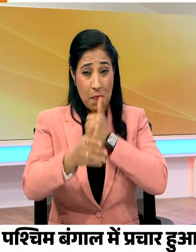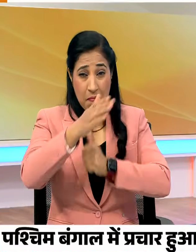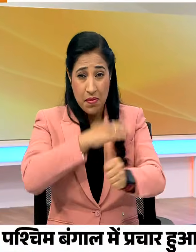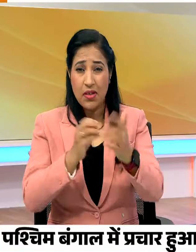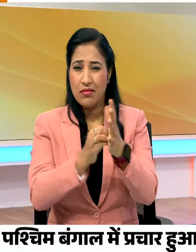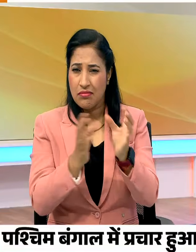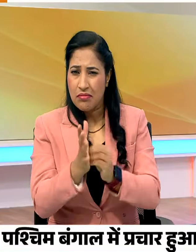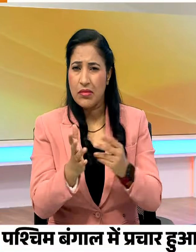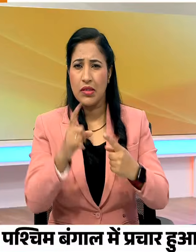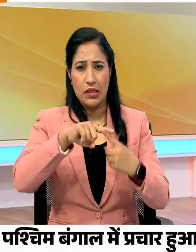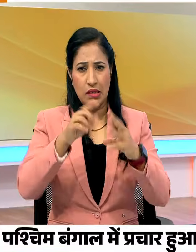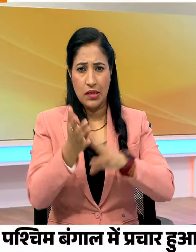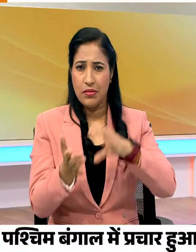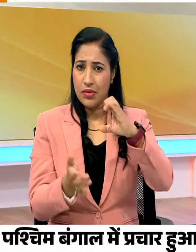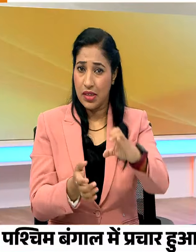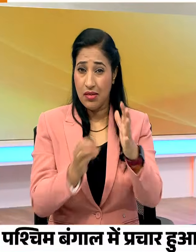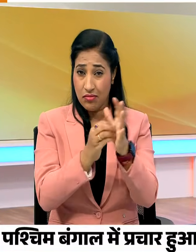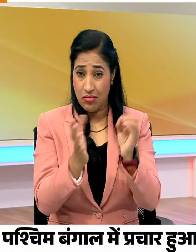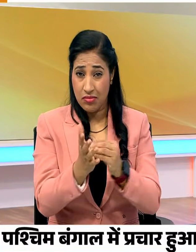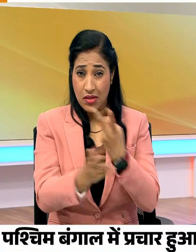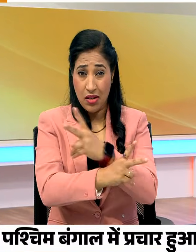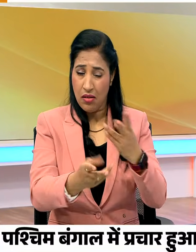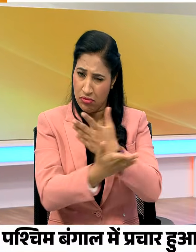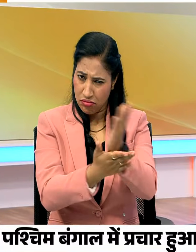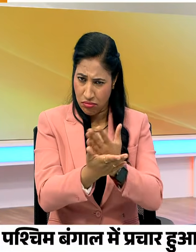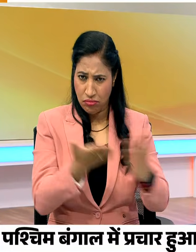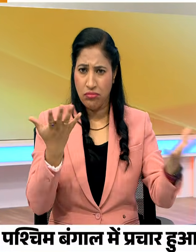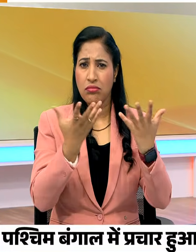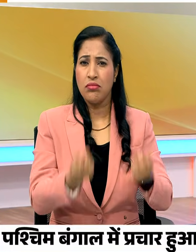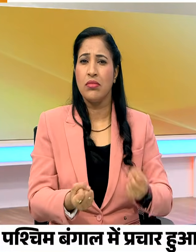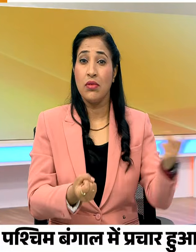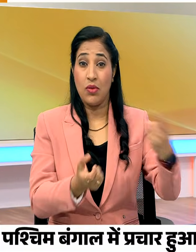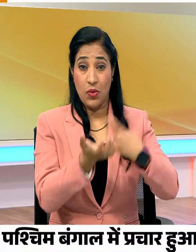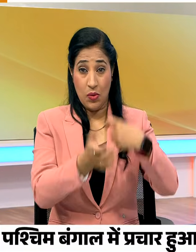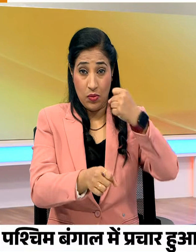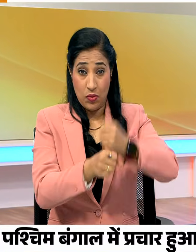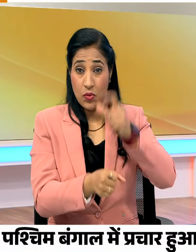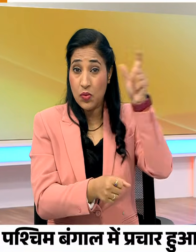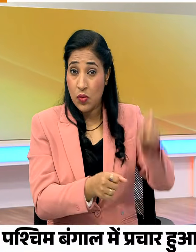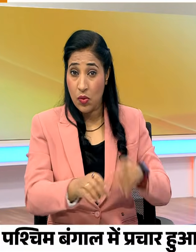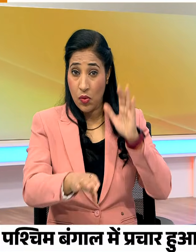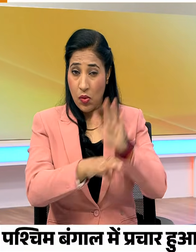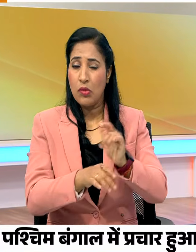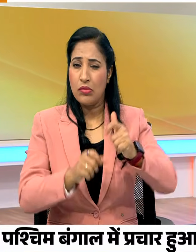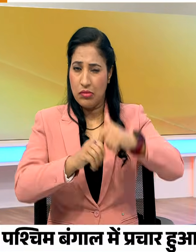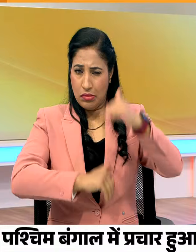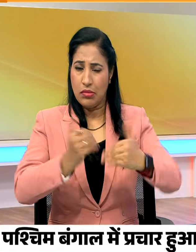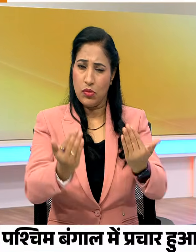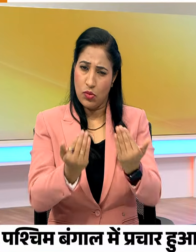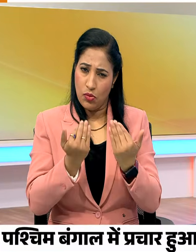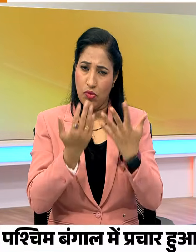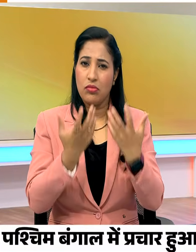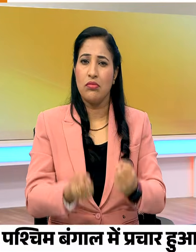टीएमसी के भ्रष्टाचार के सिंडिकेट को करेगी खत्म। वहीं राहुल गांधी ने कांग्रेस प्रत्याशियों के लिए मांगे वोट।